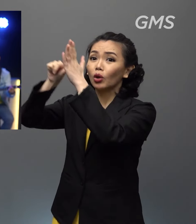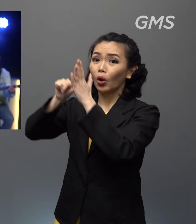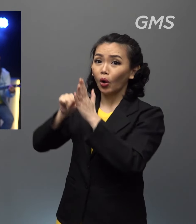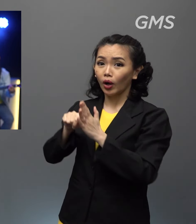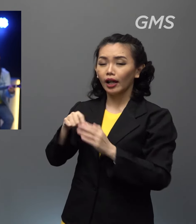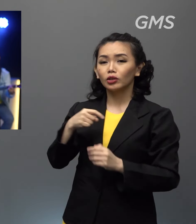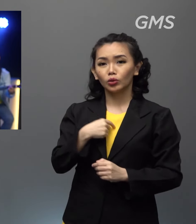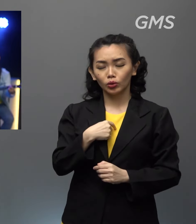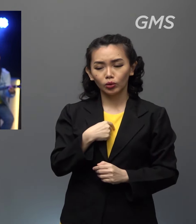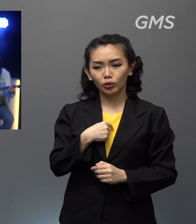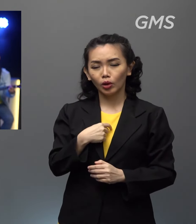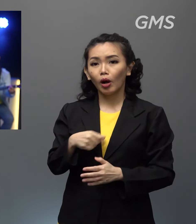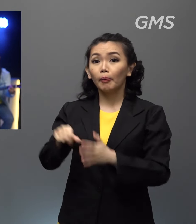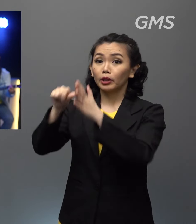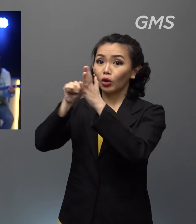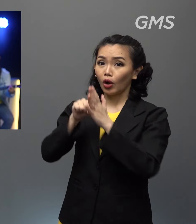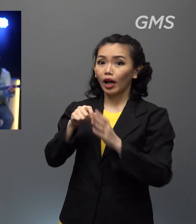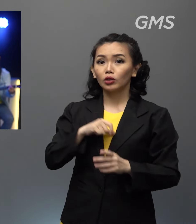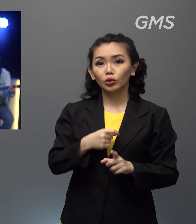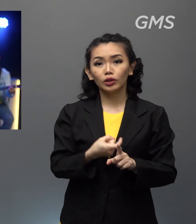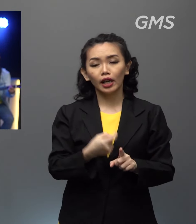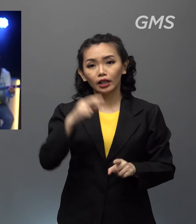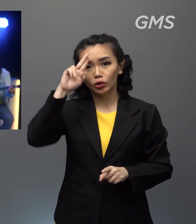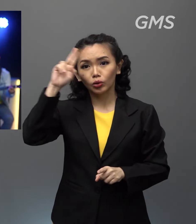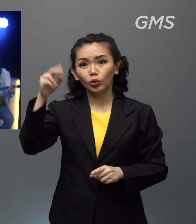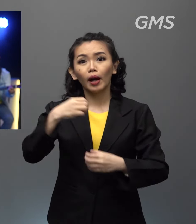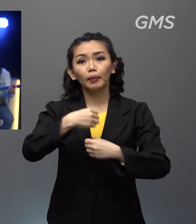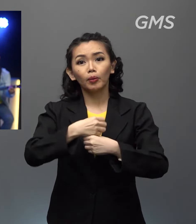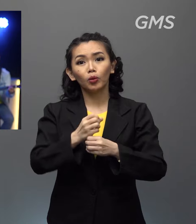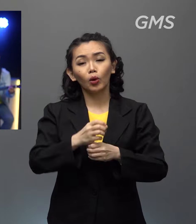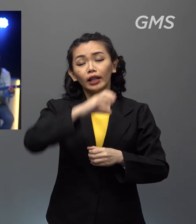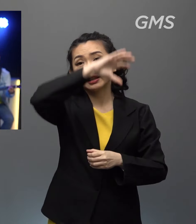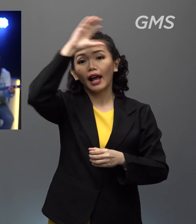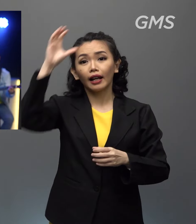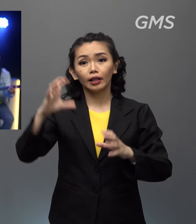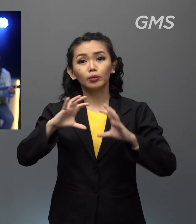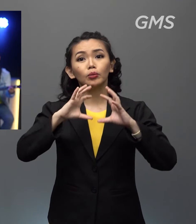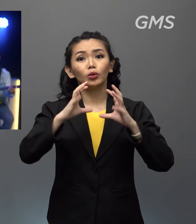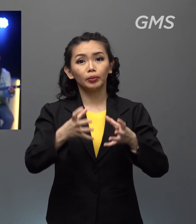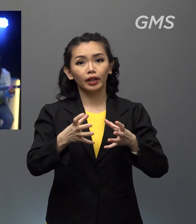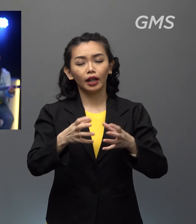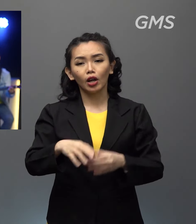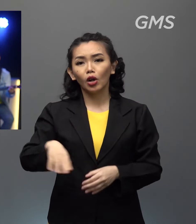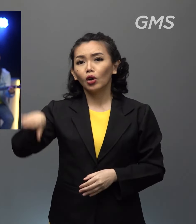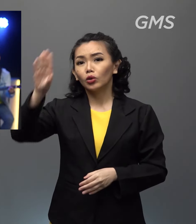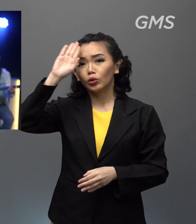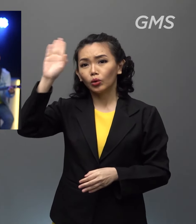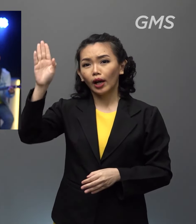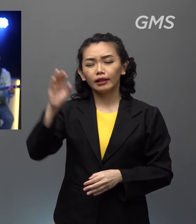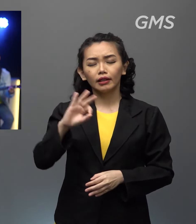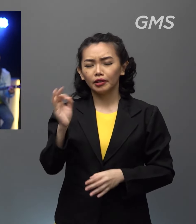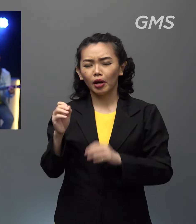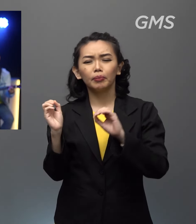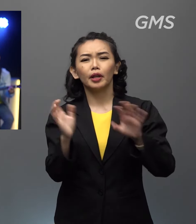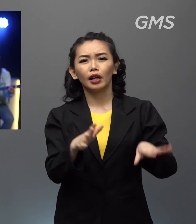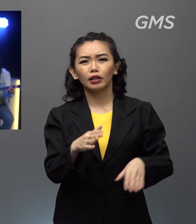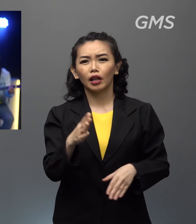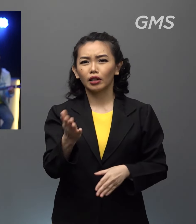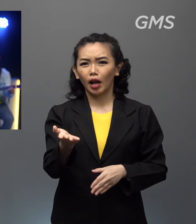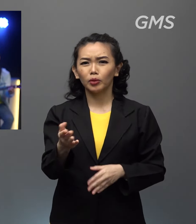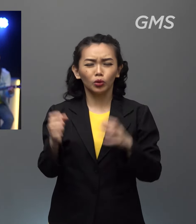Pertolonganku ialah dari Tuhan yang menjadikan langit dan bumi. Ia takkan membiarkan kakimu goyah. Penjagamu